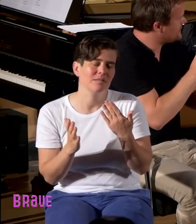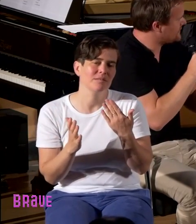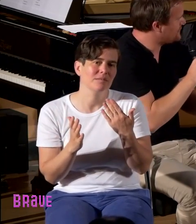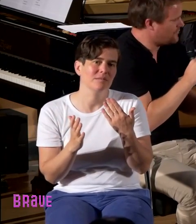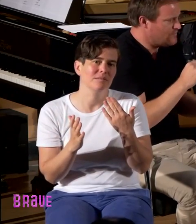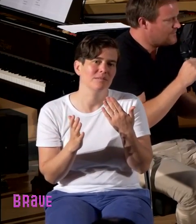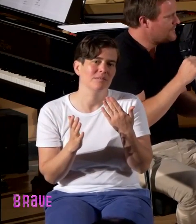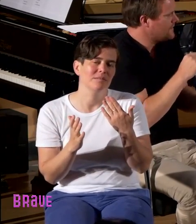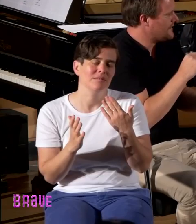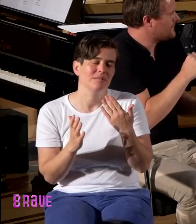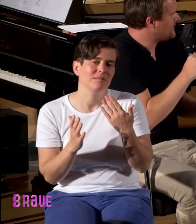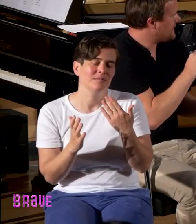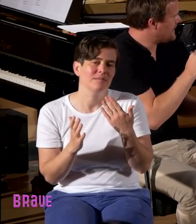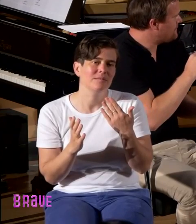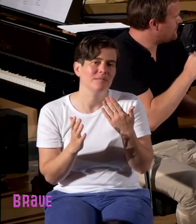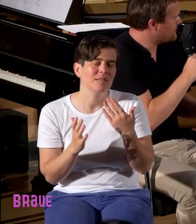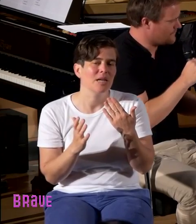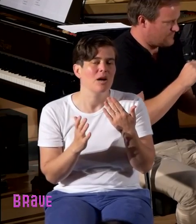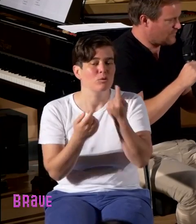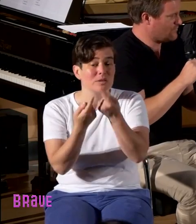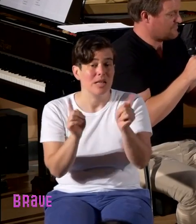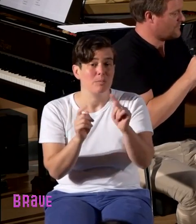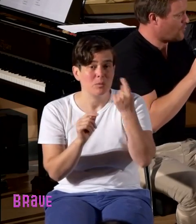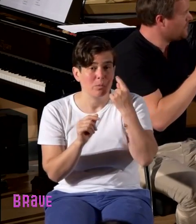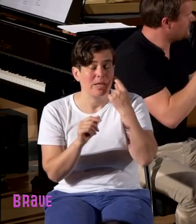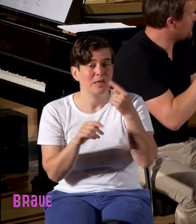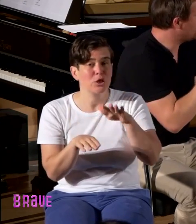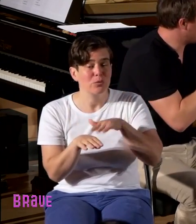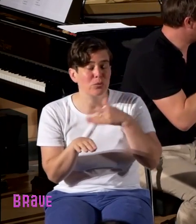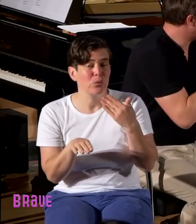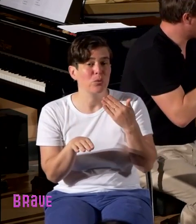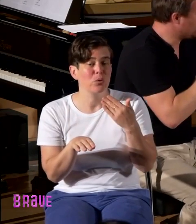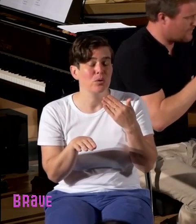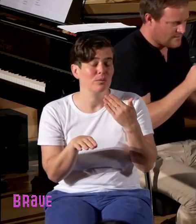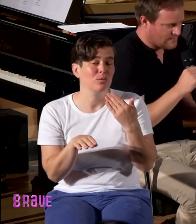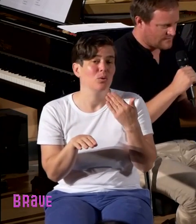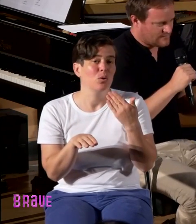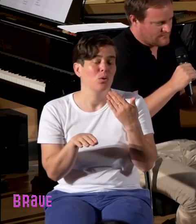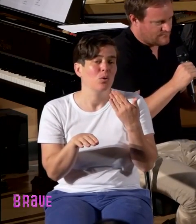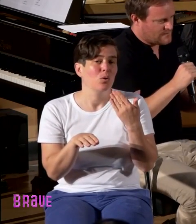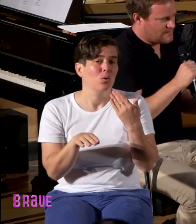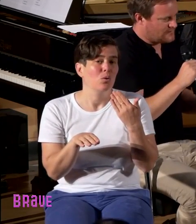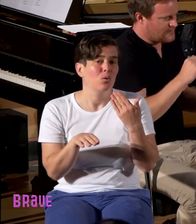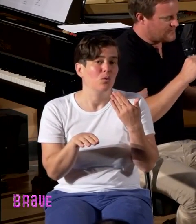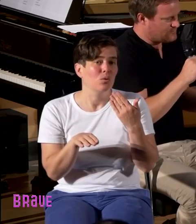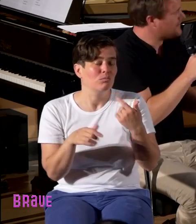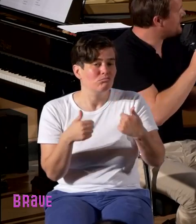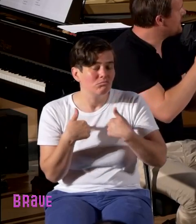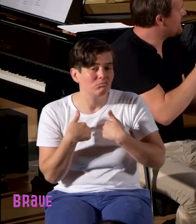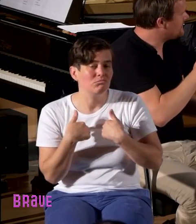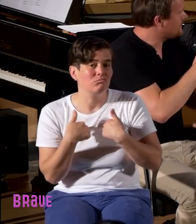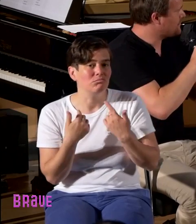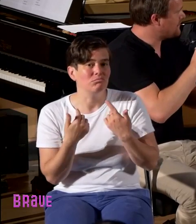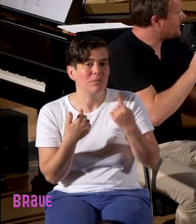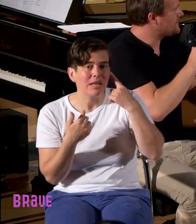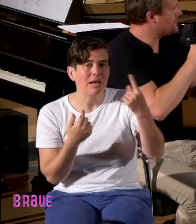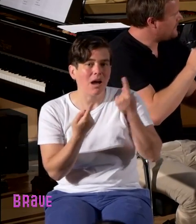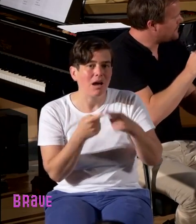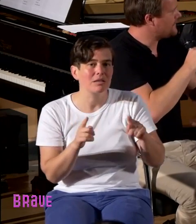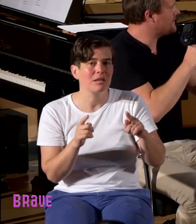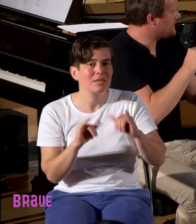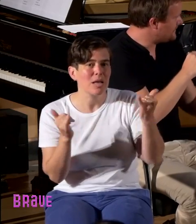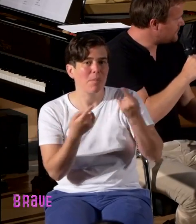auch nicht das Gefühl derzeit haben können, aus sich selbst heraus, sagen, ja, ich denke anders, ich bin